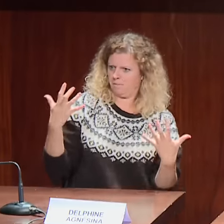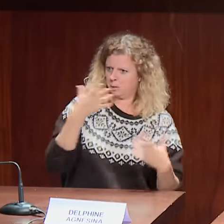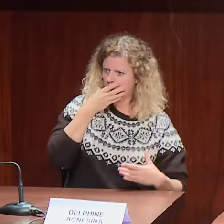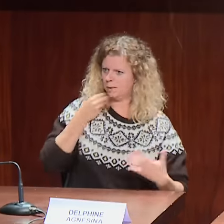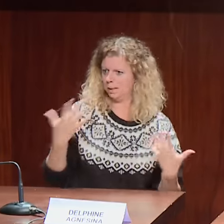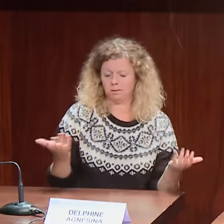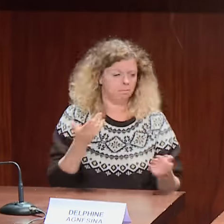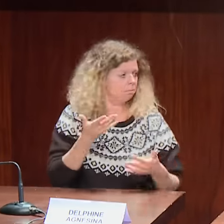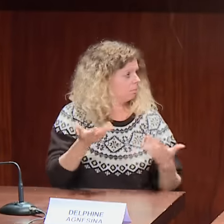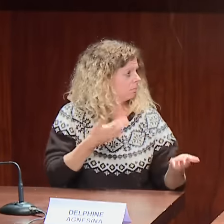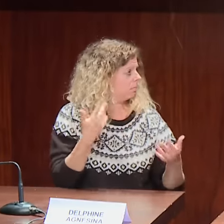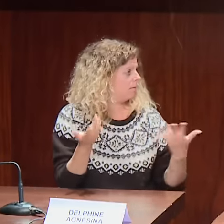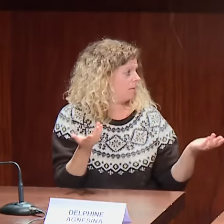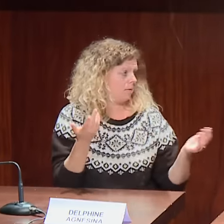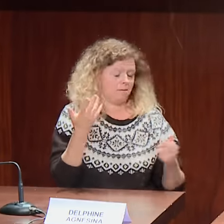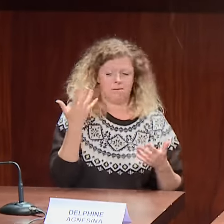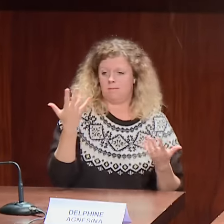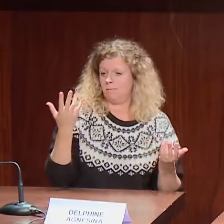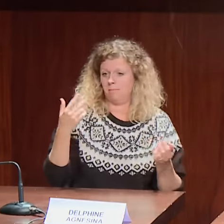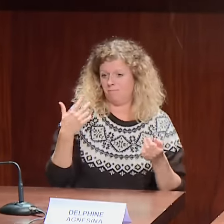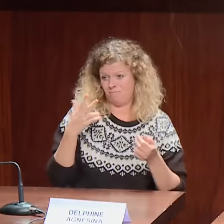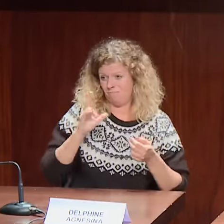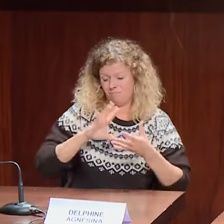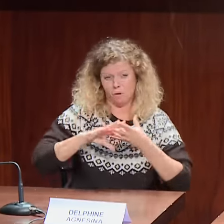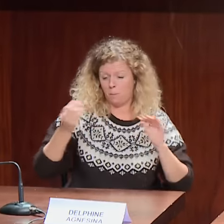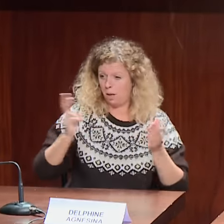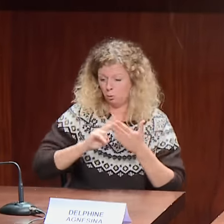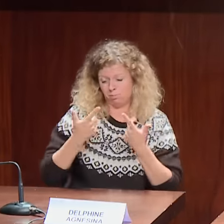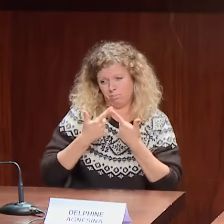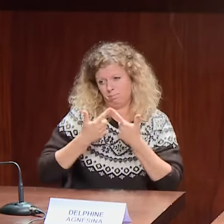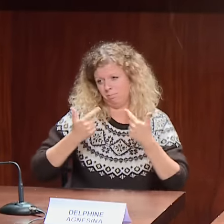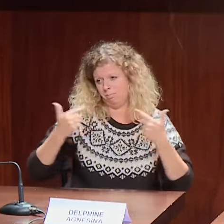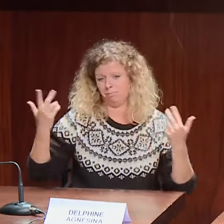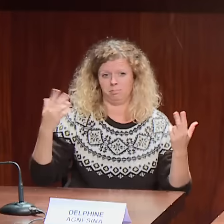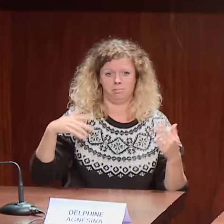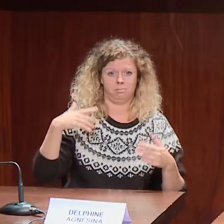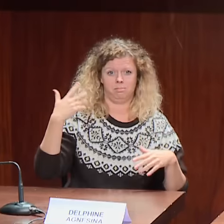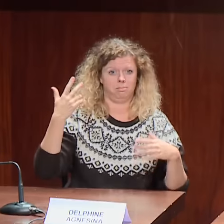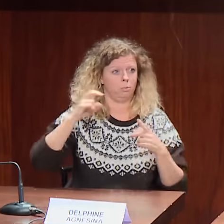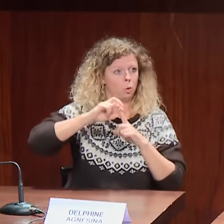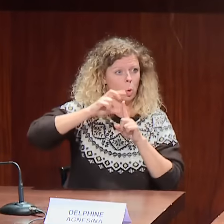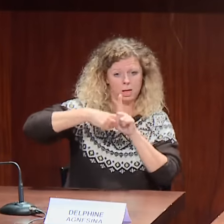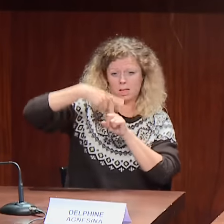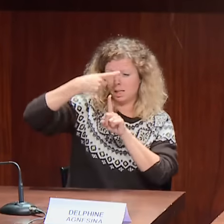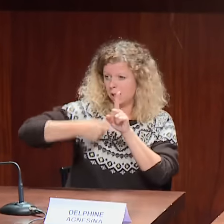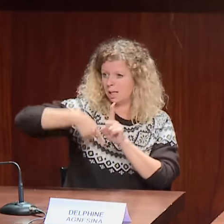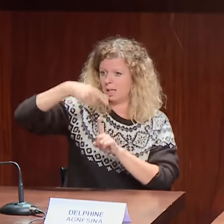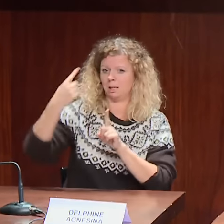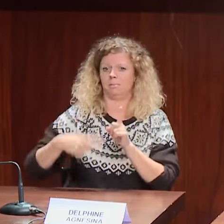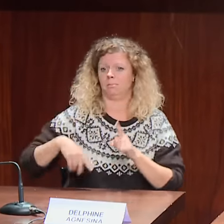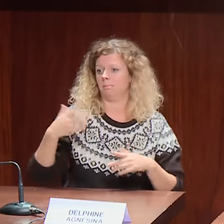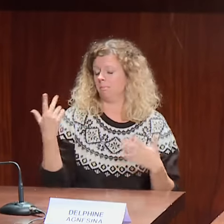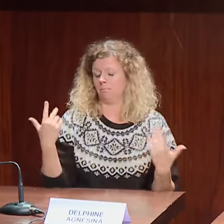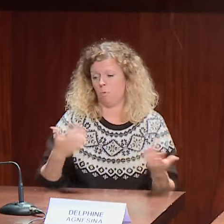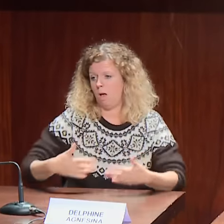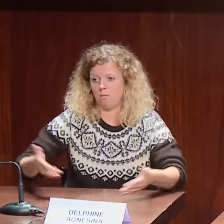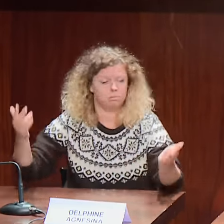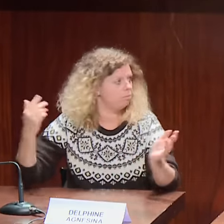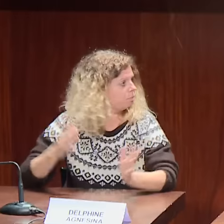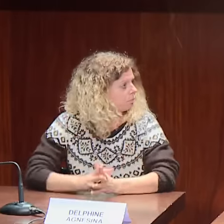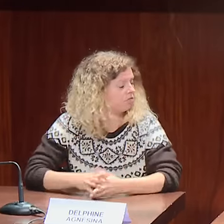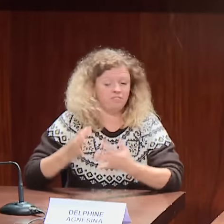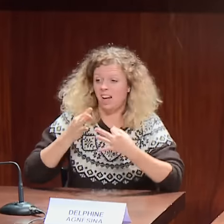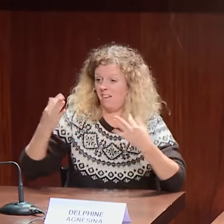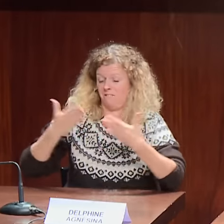quelque chose qui est joli en langue des signes peut être traduit en français d'une façon complètement banale, enfin, si c'est une interprétation. Il y a des degrés de